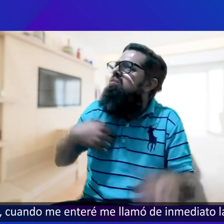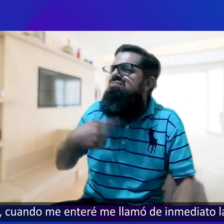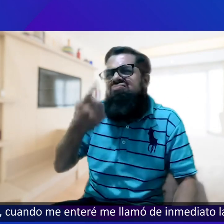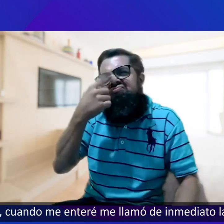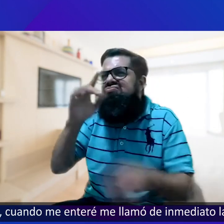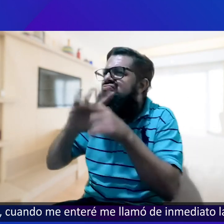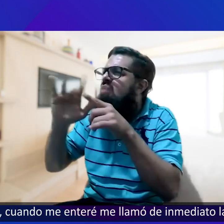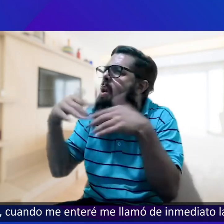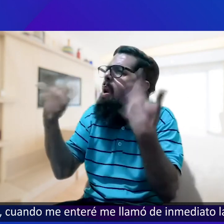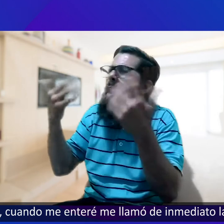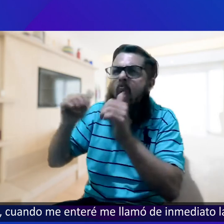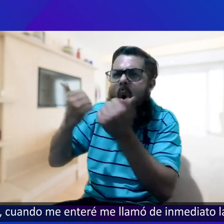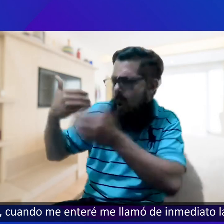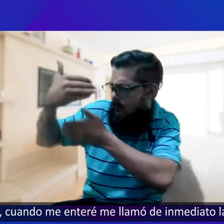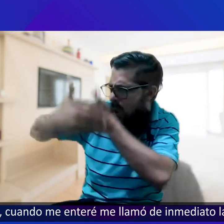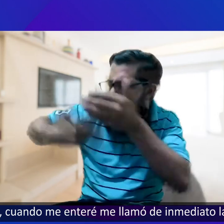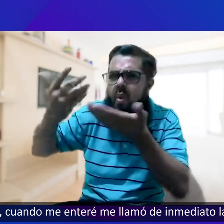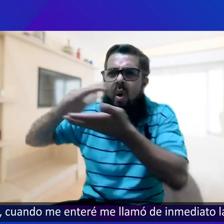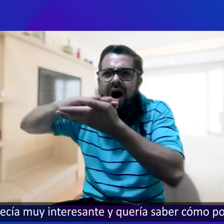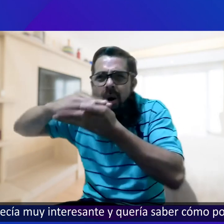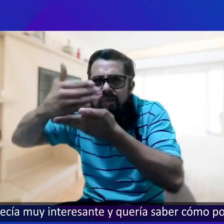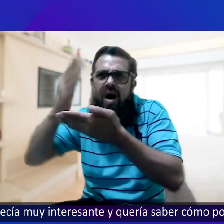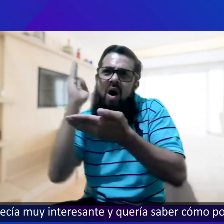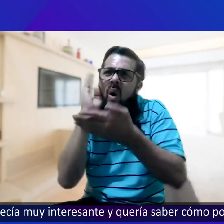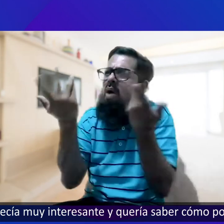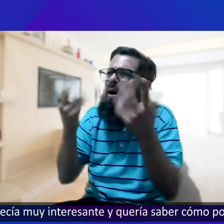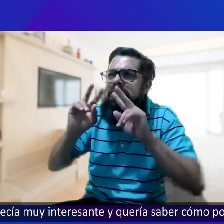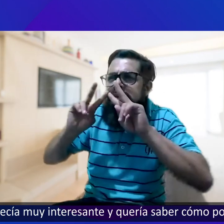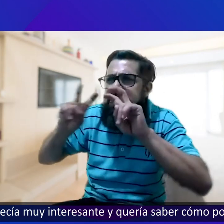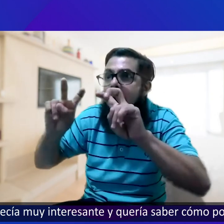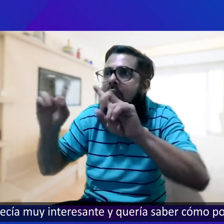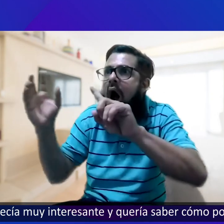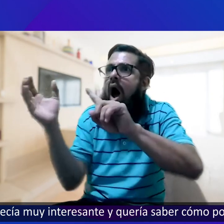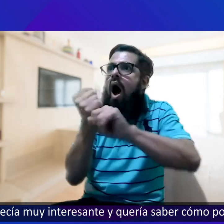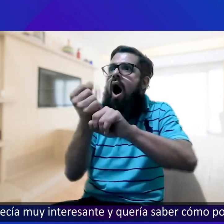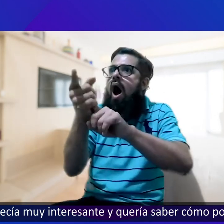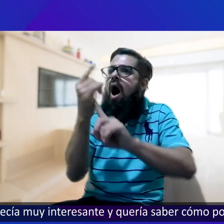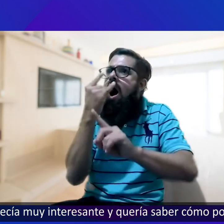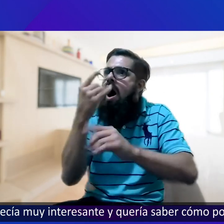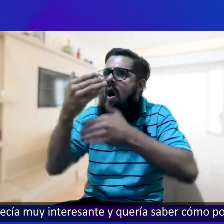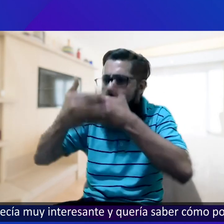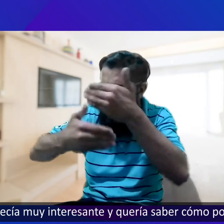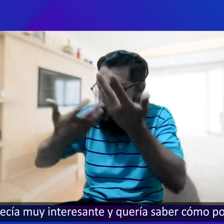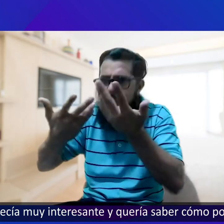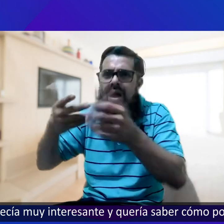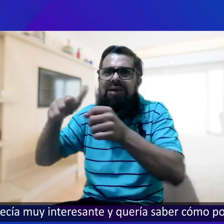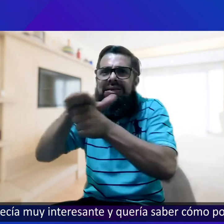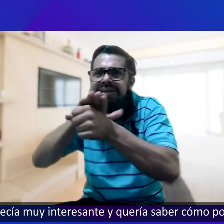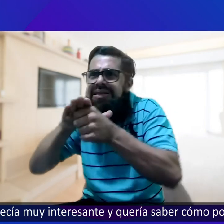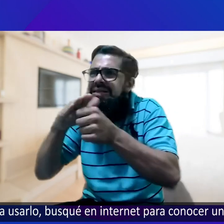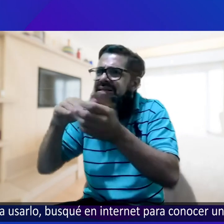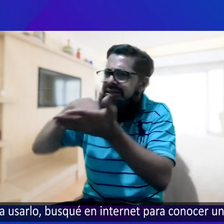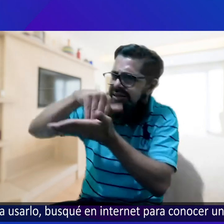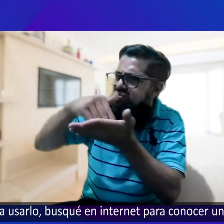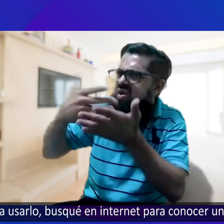inmediato la atención, pues me parecía muy interesante y quería saber cómo podía instalarlo y empezar a